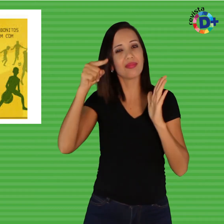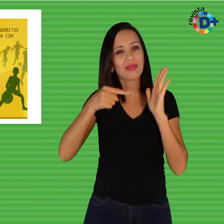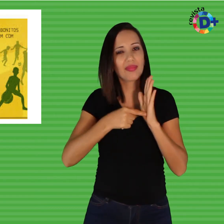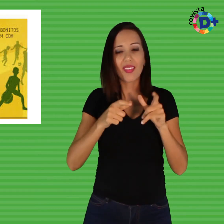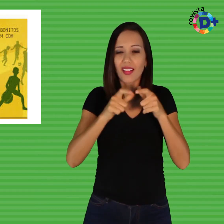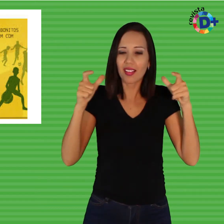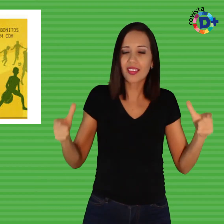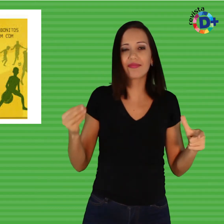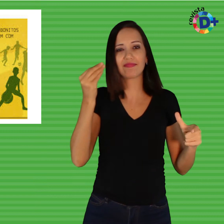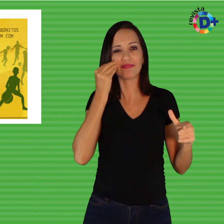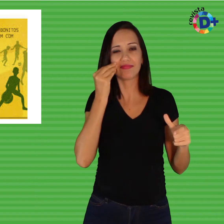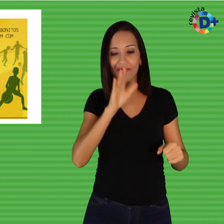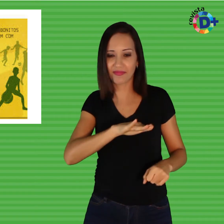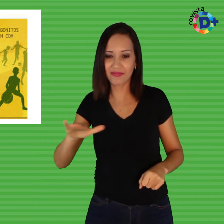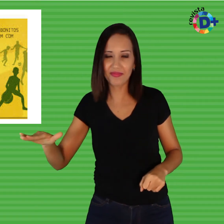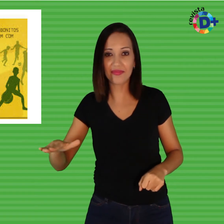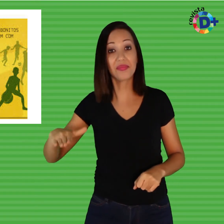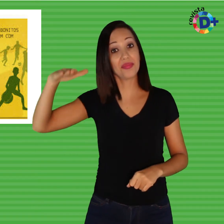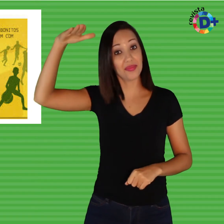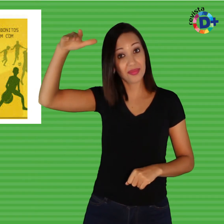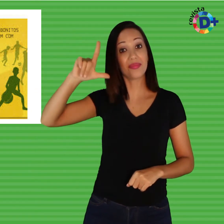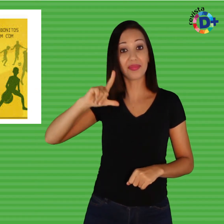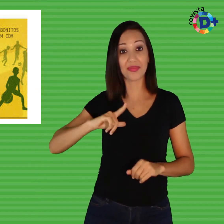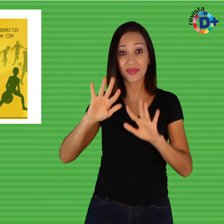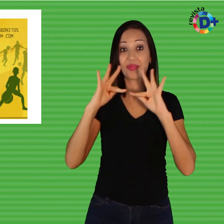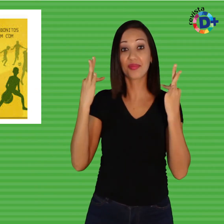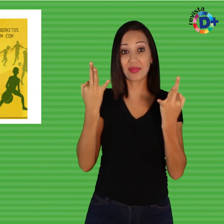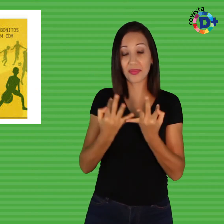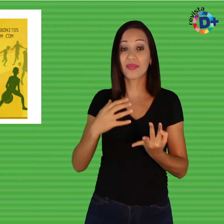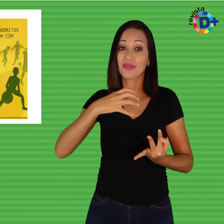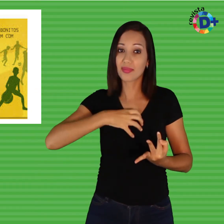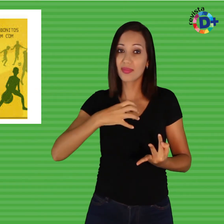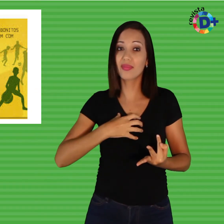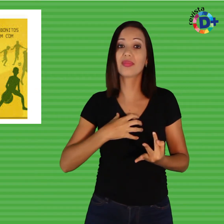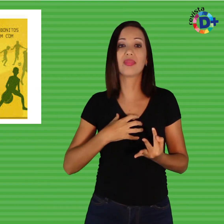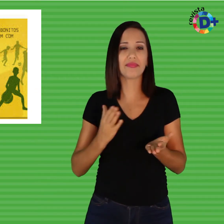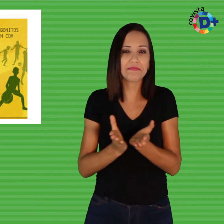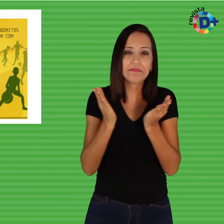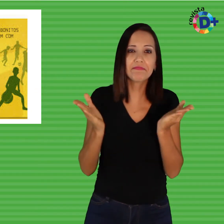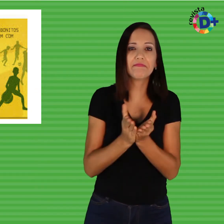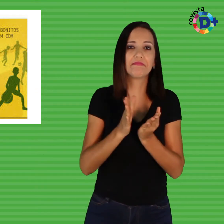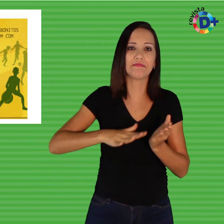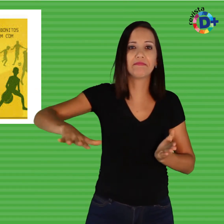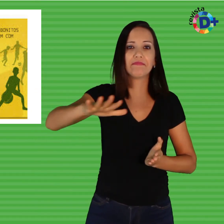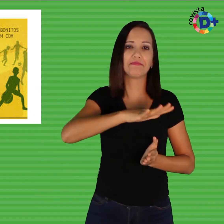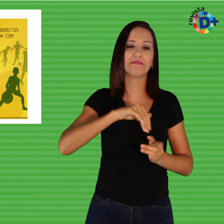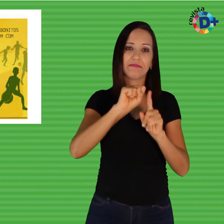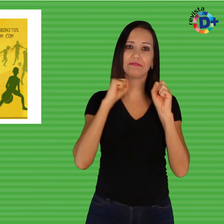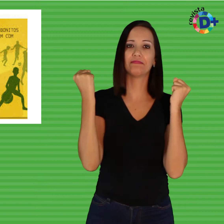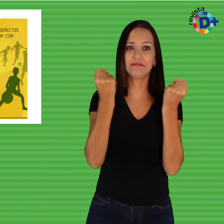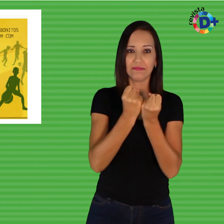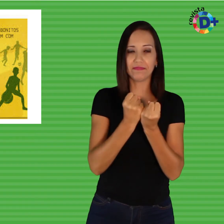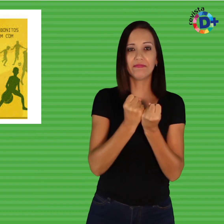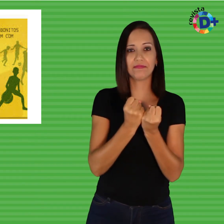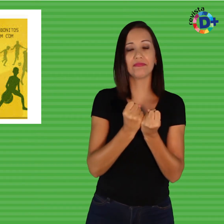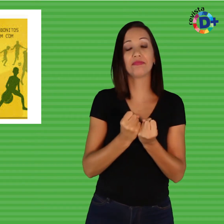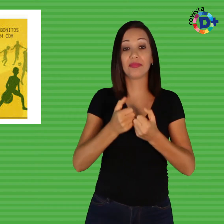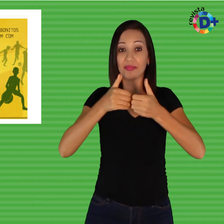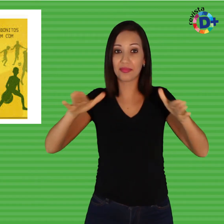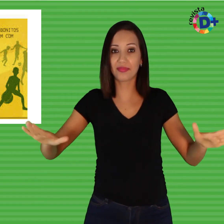as oportunidades de crianças, adolescentes e suas famílias em situação de vulnerabilidade social. Inaugurada em